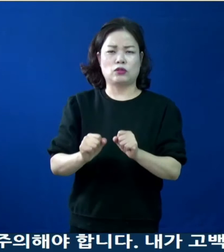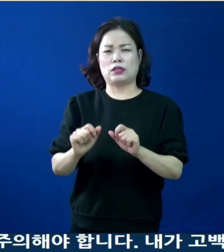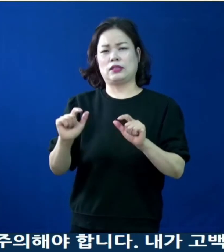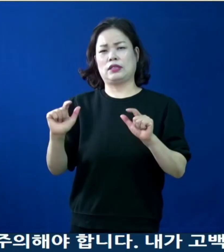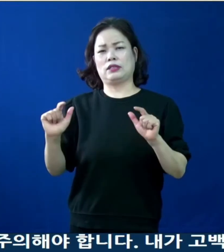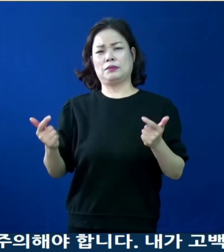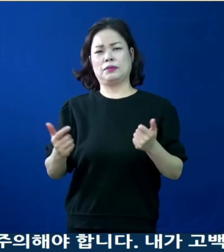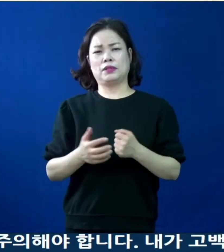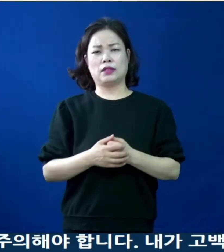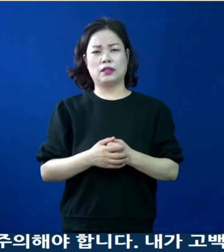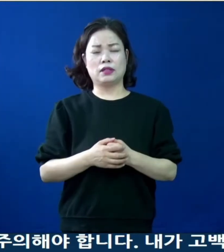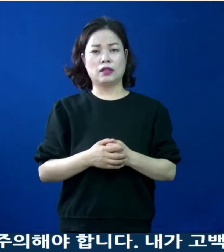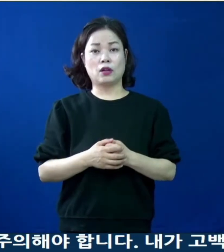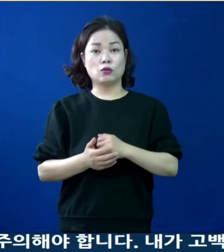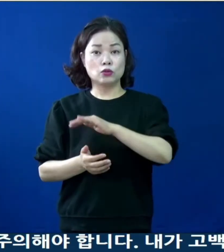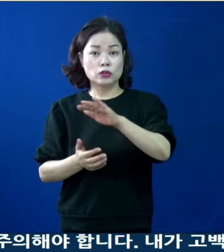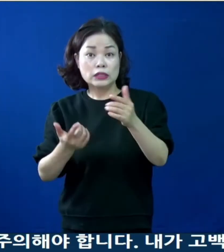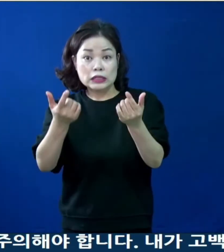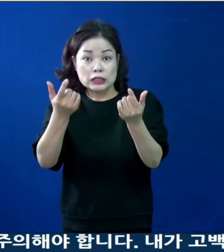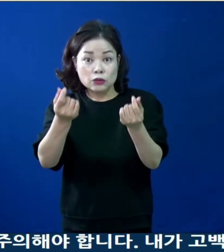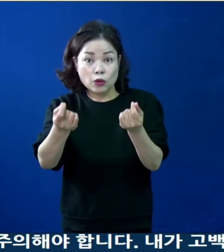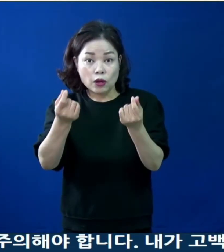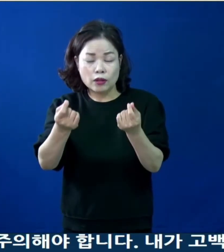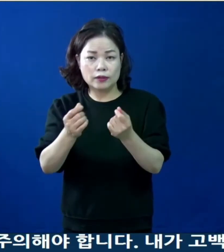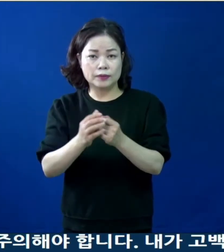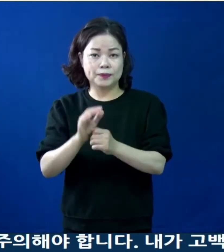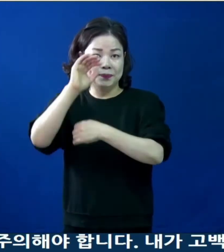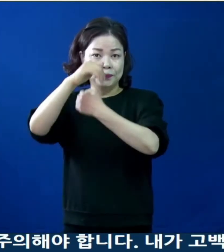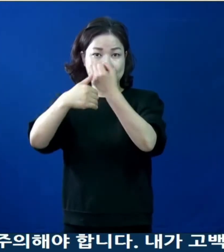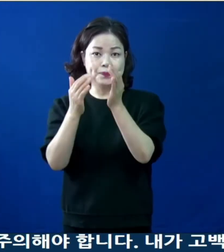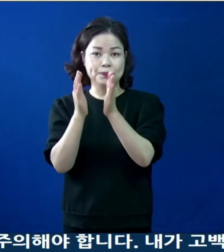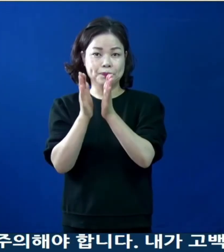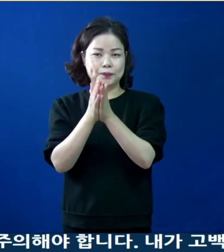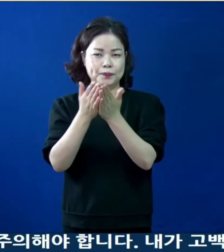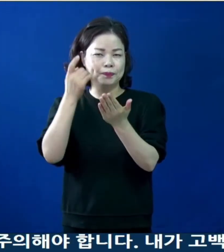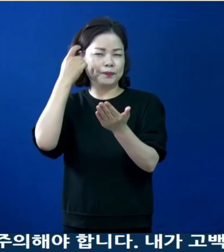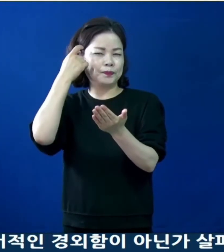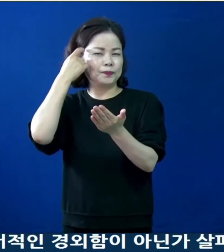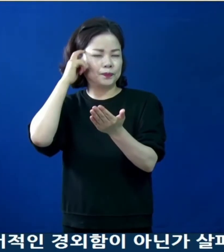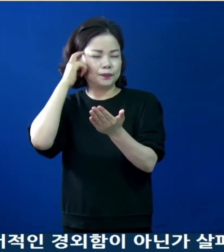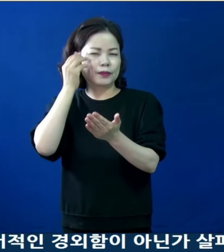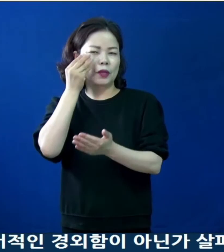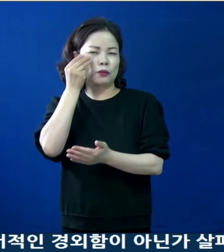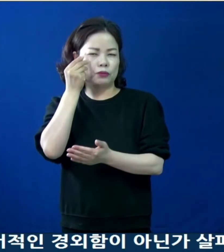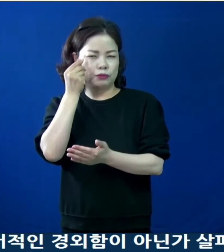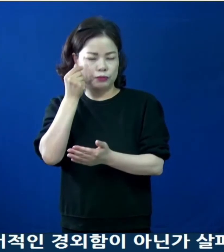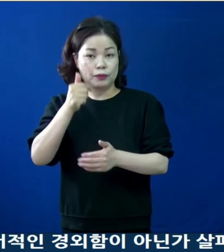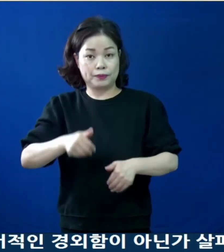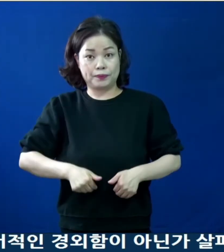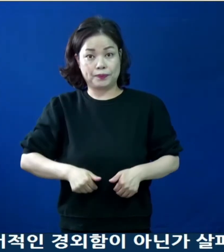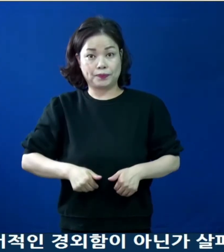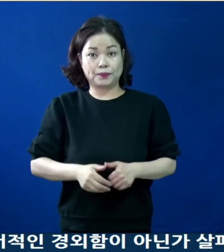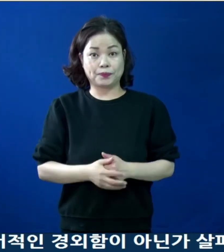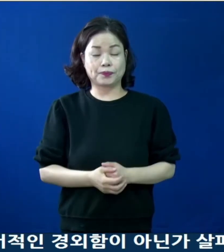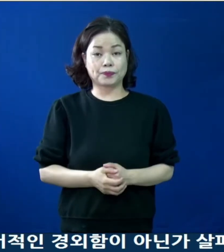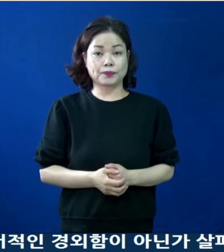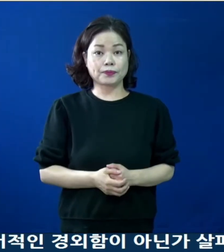않습니다. 우리는 이와 같은 성경적인 사고방식에 익숙해져야 돼요.